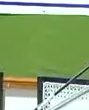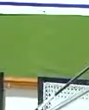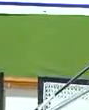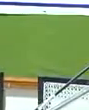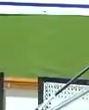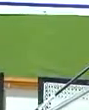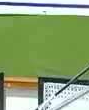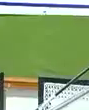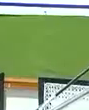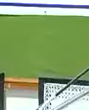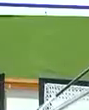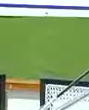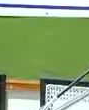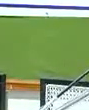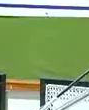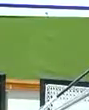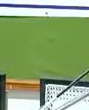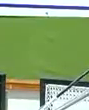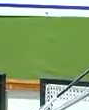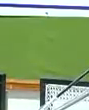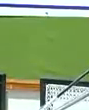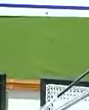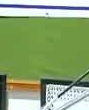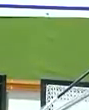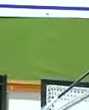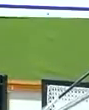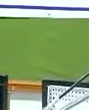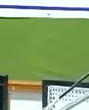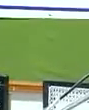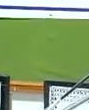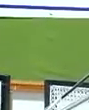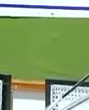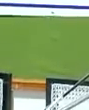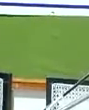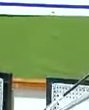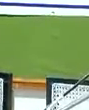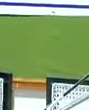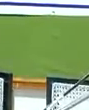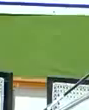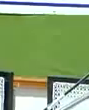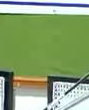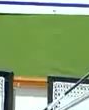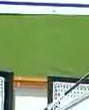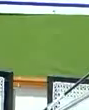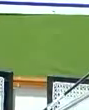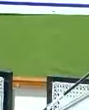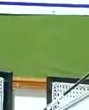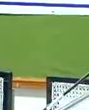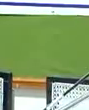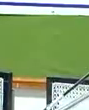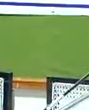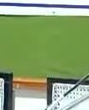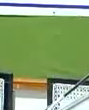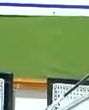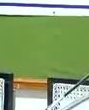impairment है और किसी भी क्लास उसमें आप belong कर रहे हैं, एक लेवल का बैरियर आपको confront करता